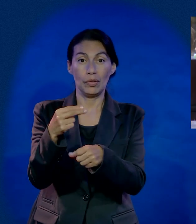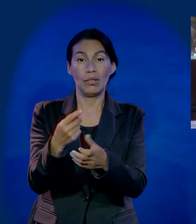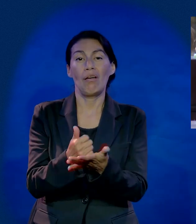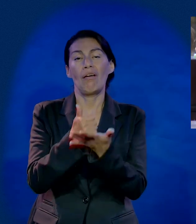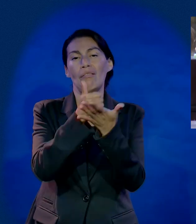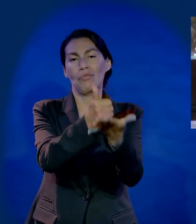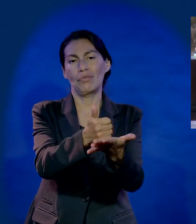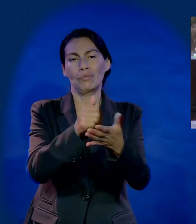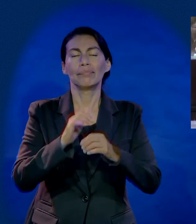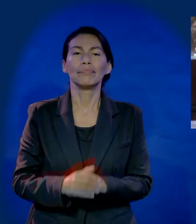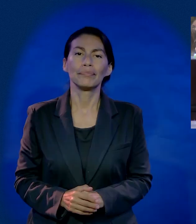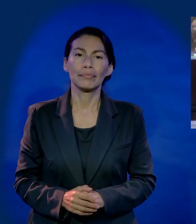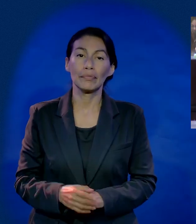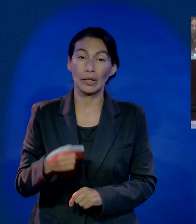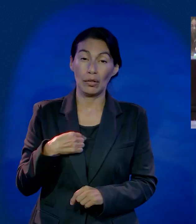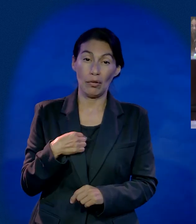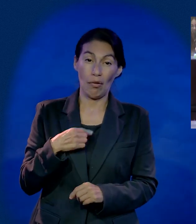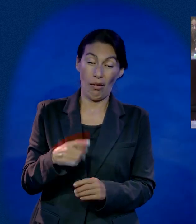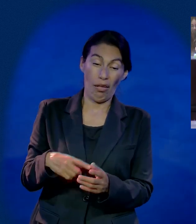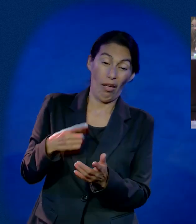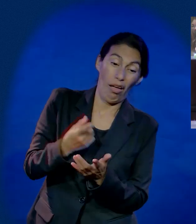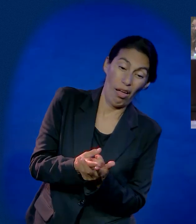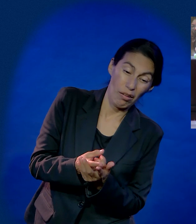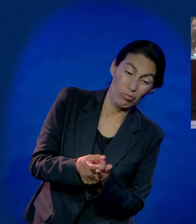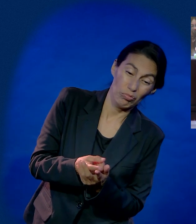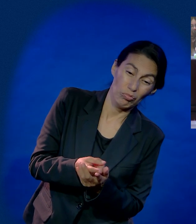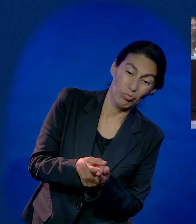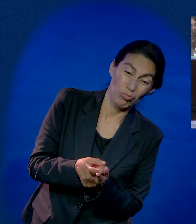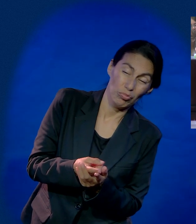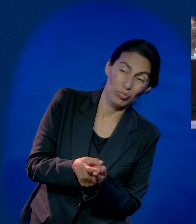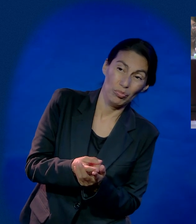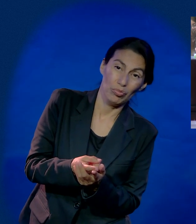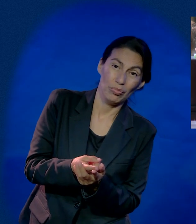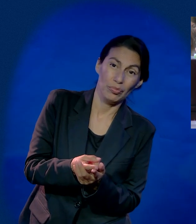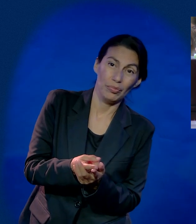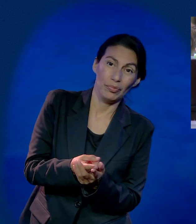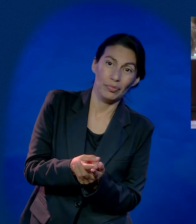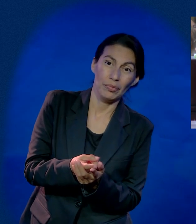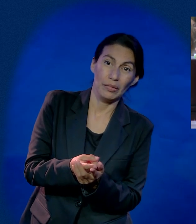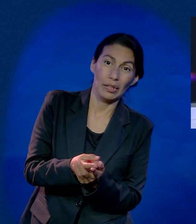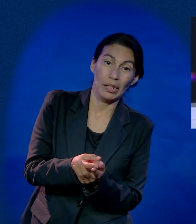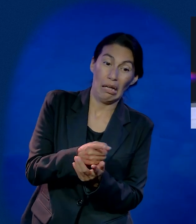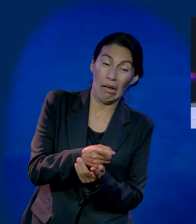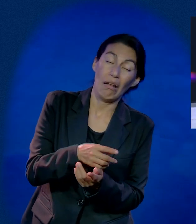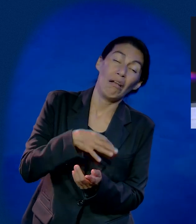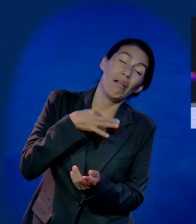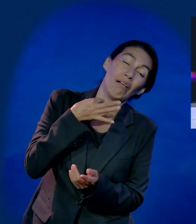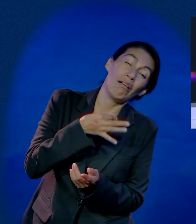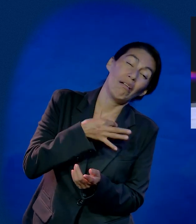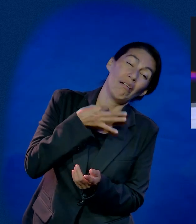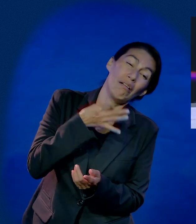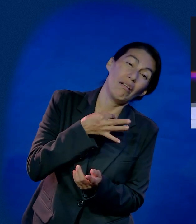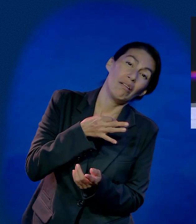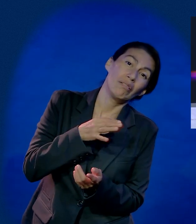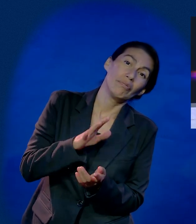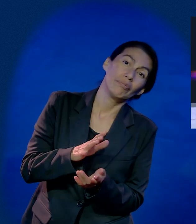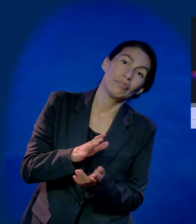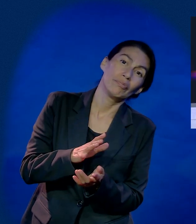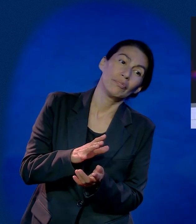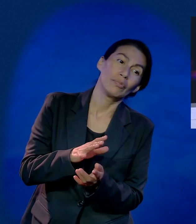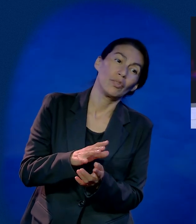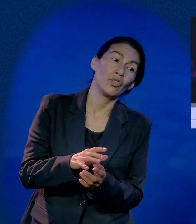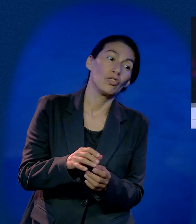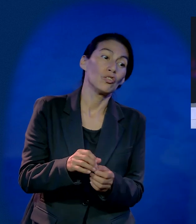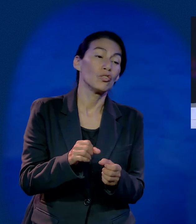Pero el médico le llamó a ayudarlo. Y mientras yo estaba encima y ella agarrándole la...